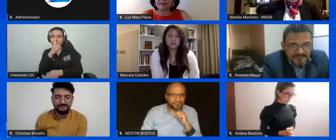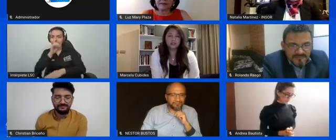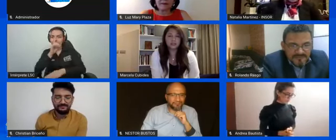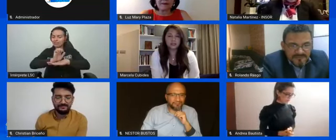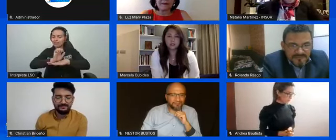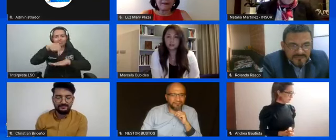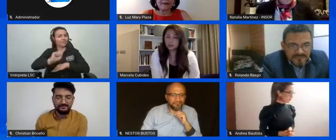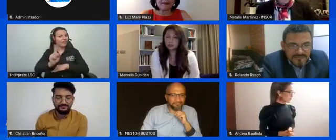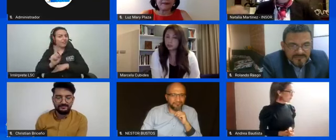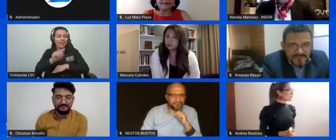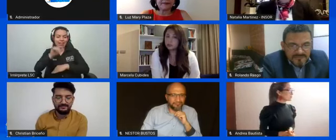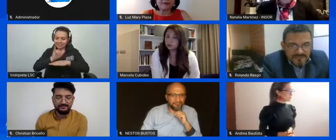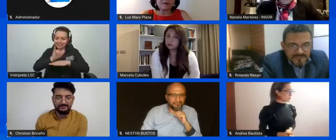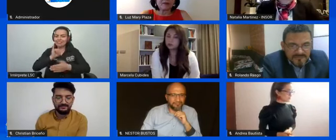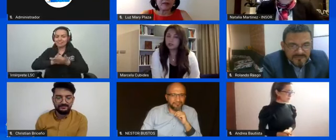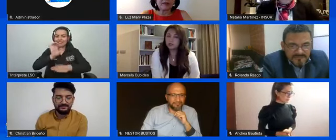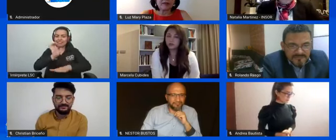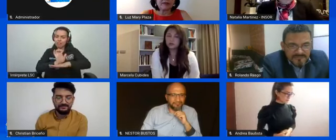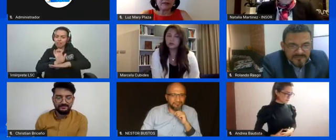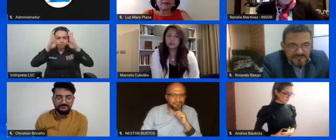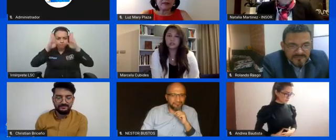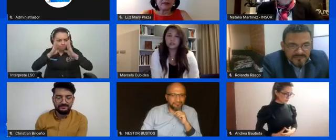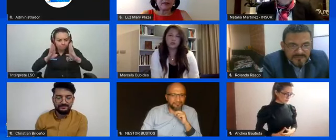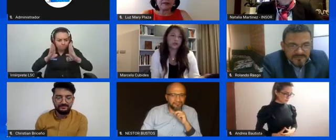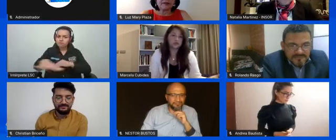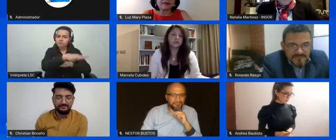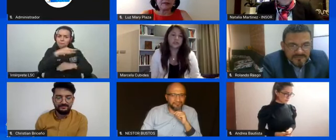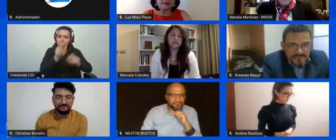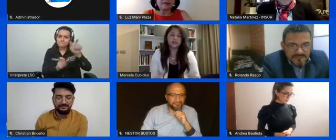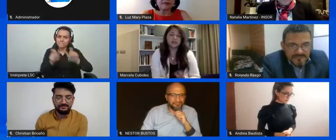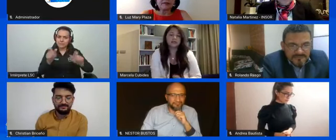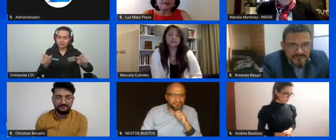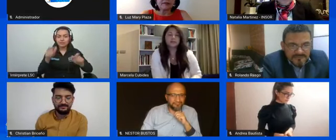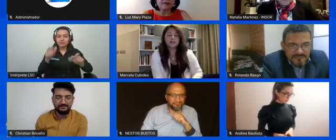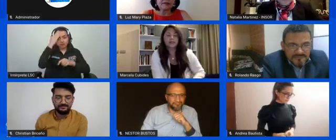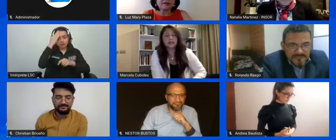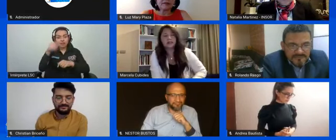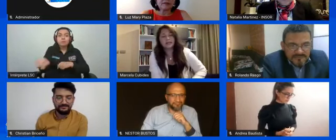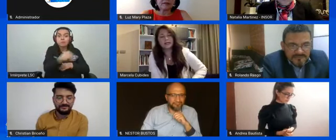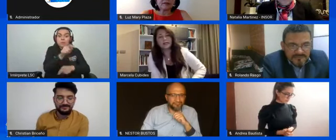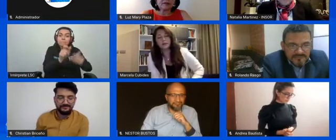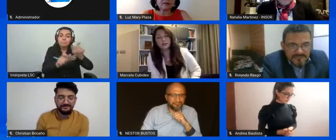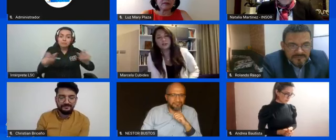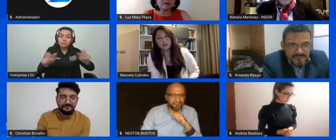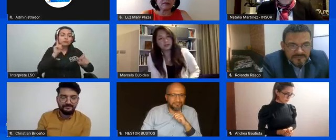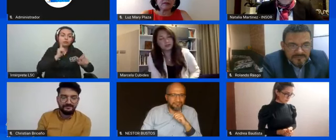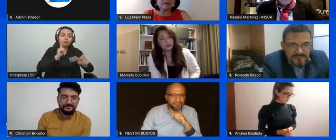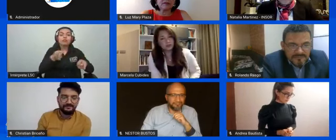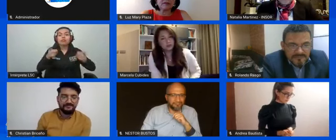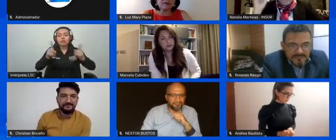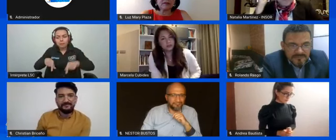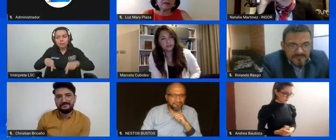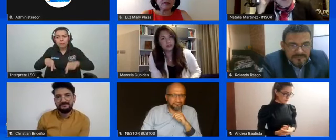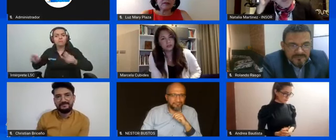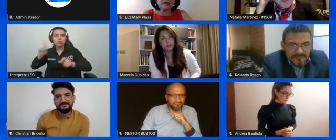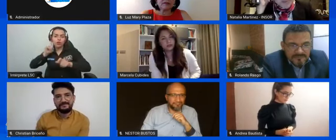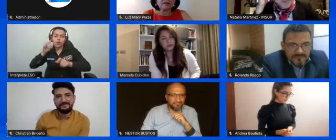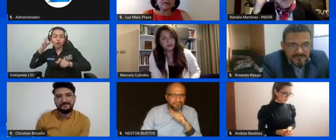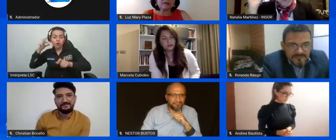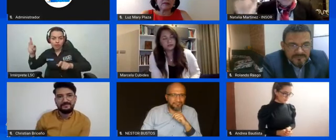tan importante que ha tenido el INSOR, tanto de personas sordos como de lo que nos tienen aquí. Pues yo estaba en Estados Unidos en